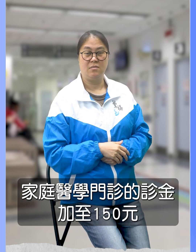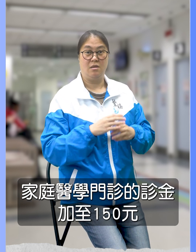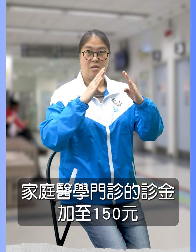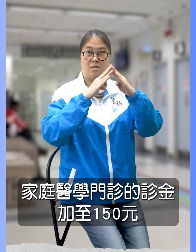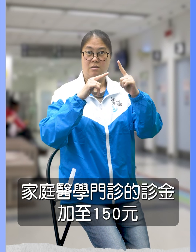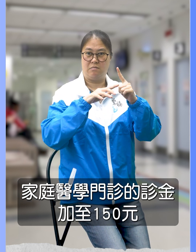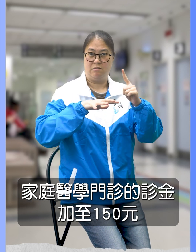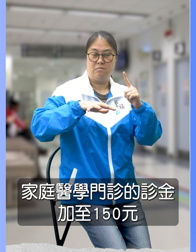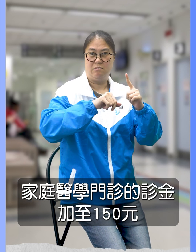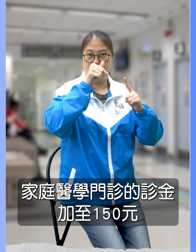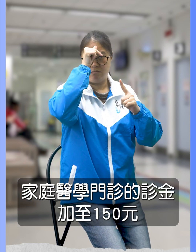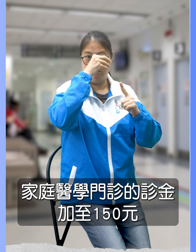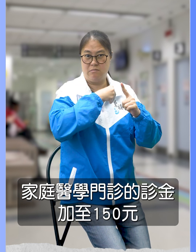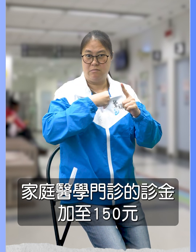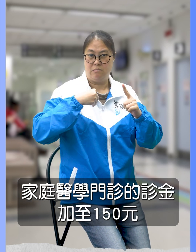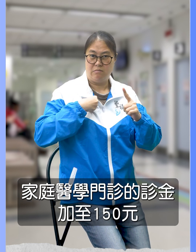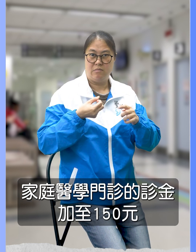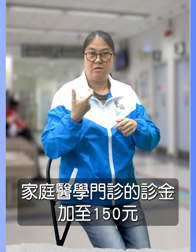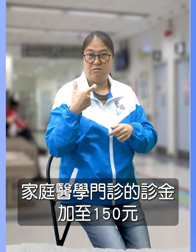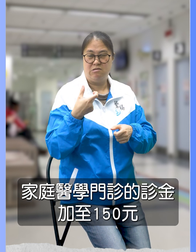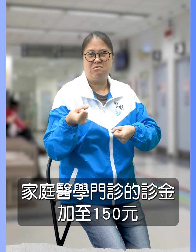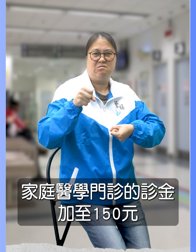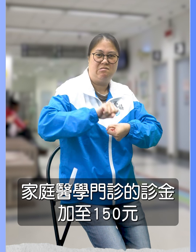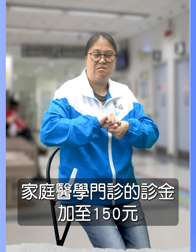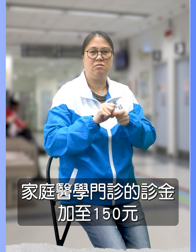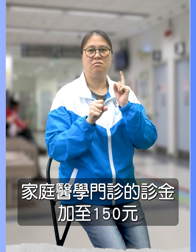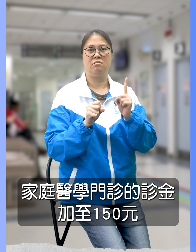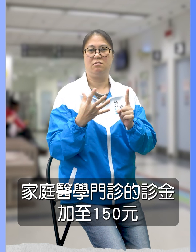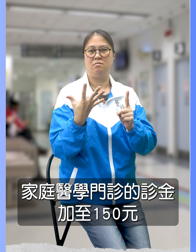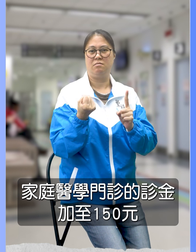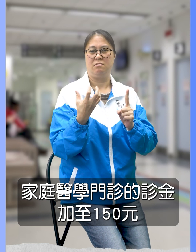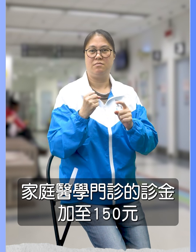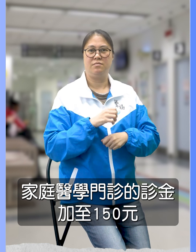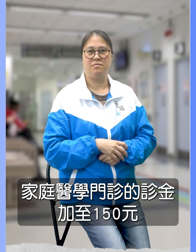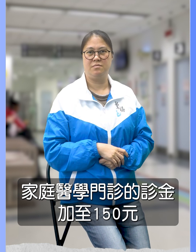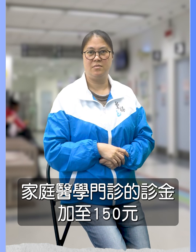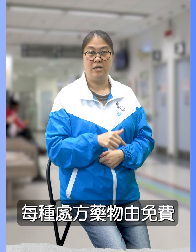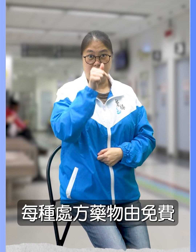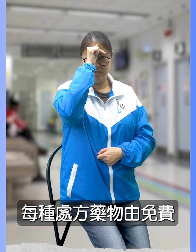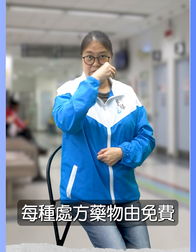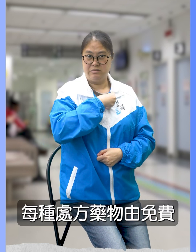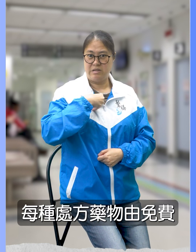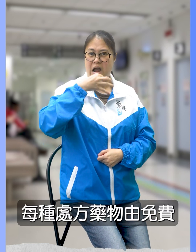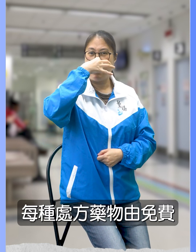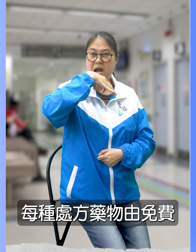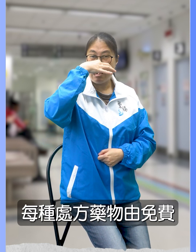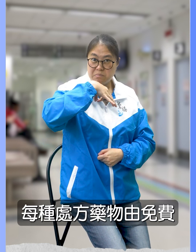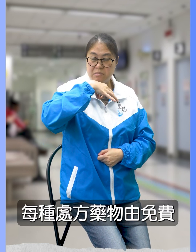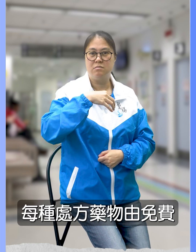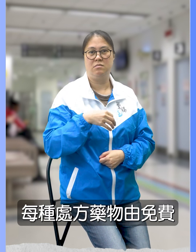家庭醫學門診嘅診金加至150蚊，每種處方藥物由